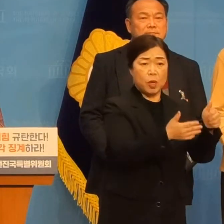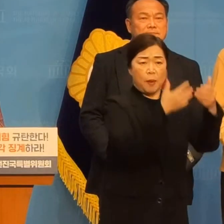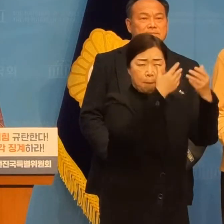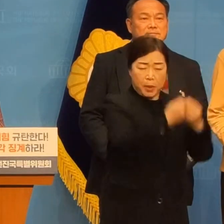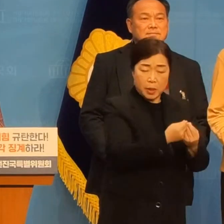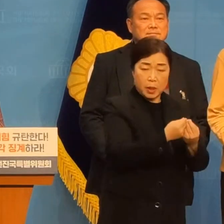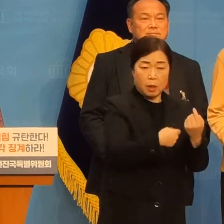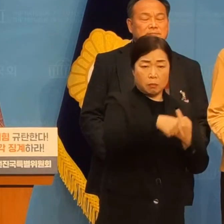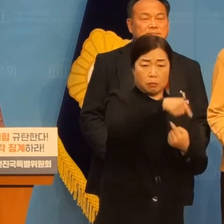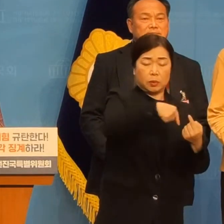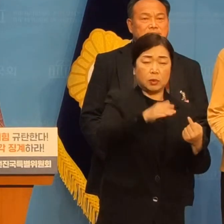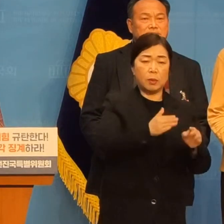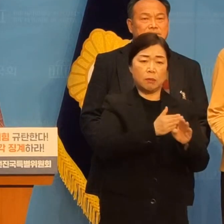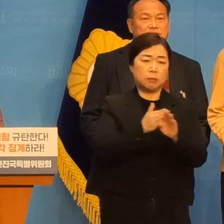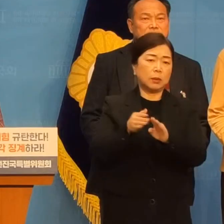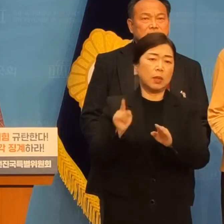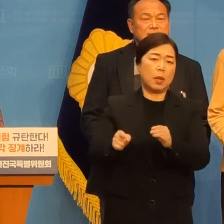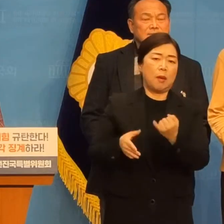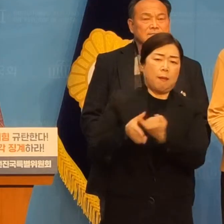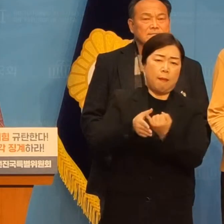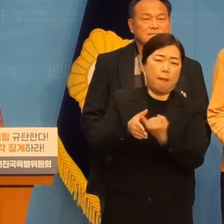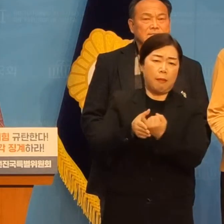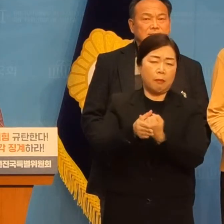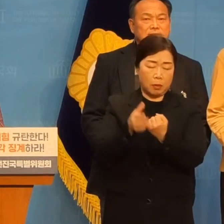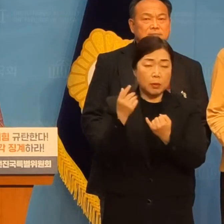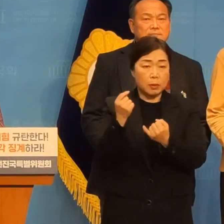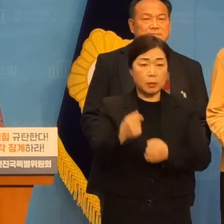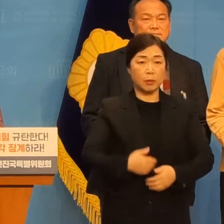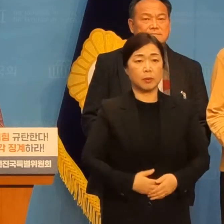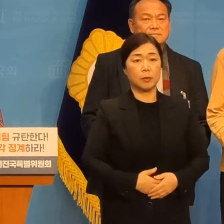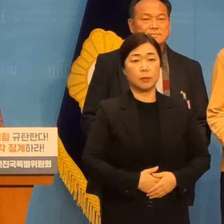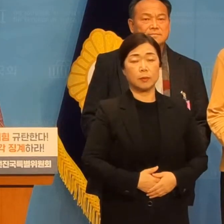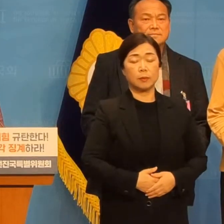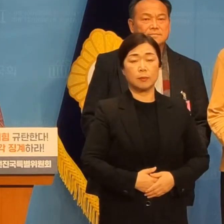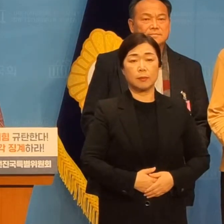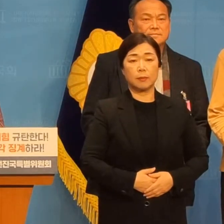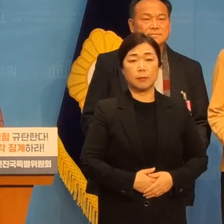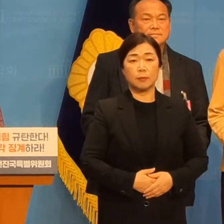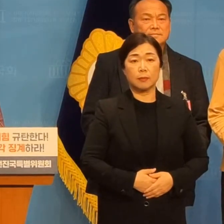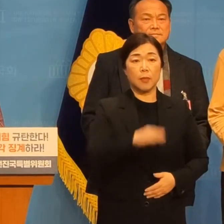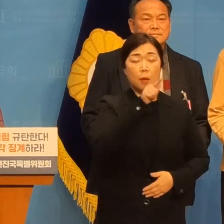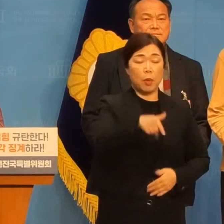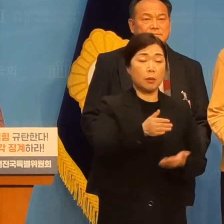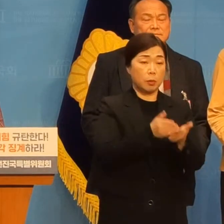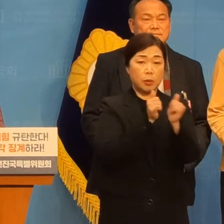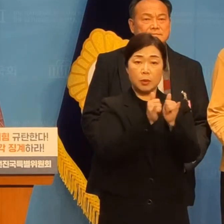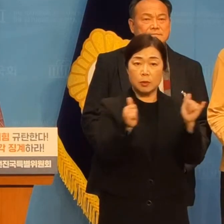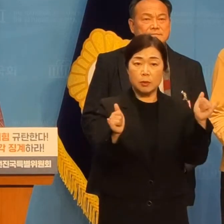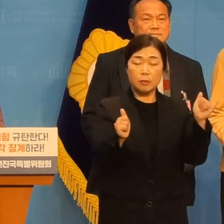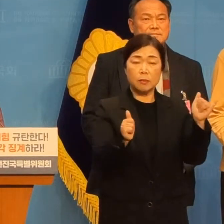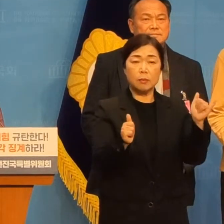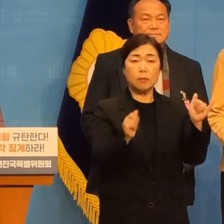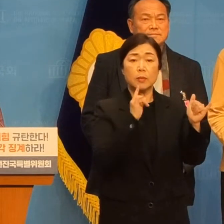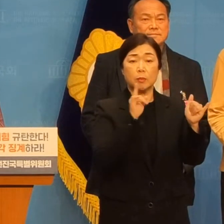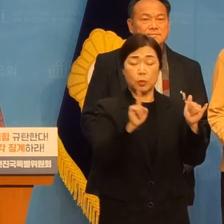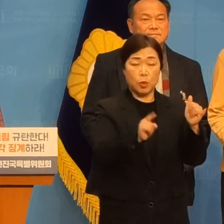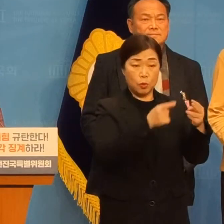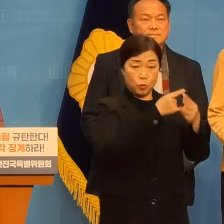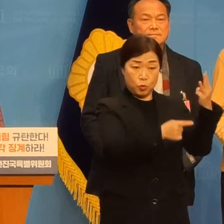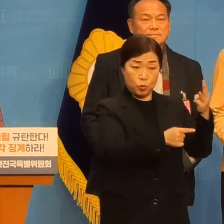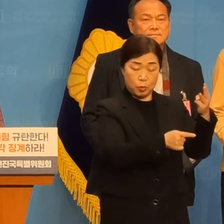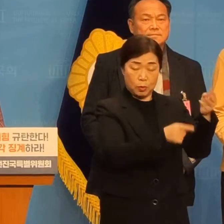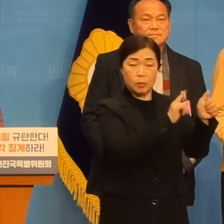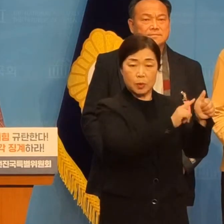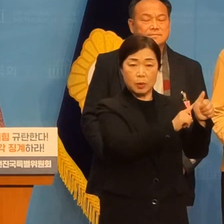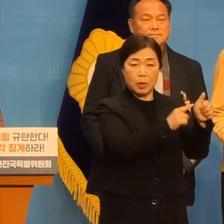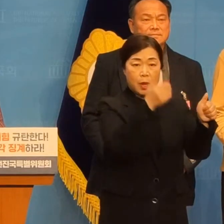뒤에 숨은 비겁한 공격일 뿐입니다. 박민영 대변인은 윤석열 정부 초창기